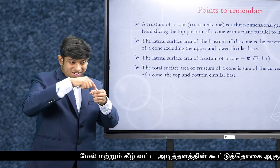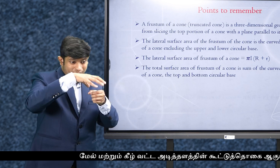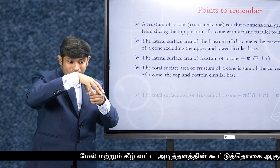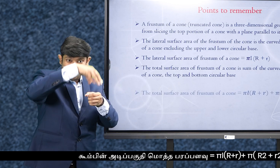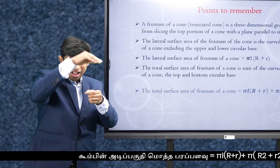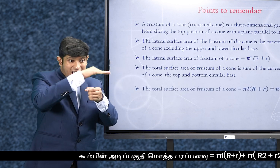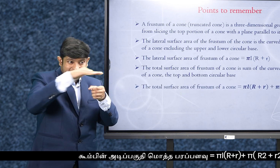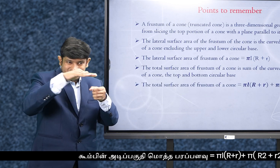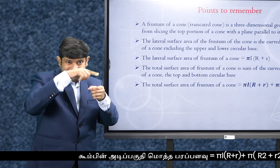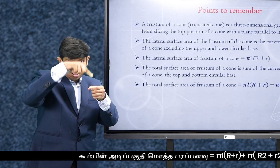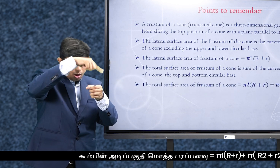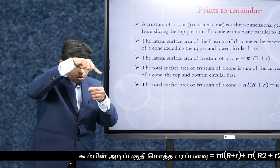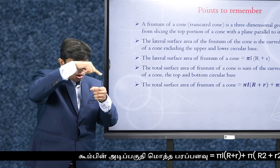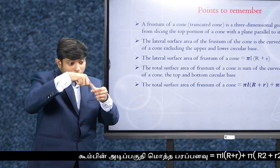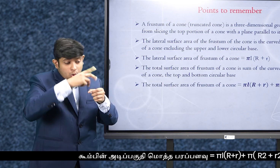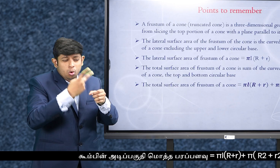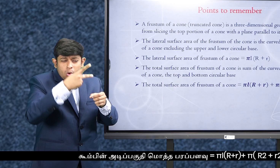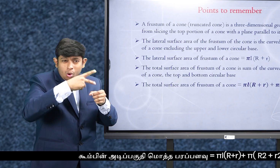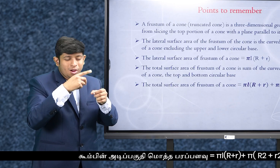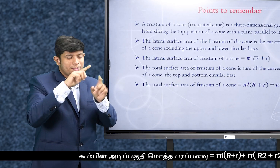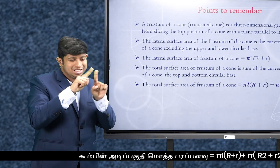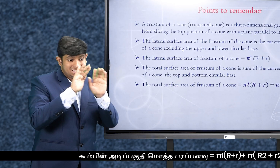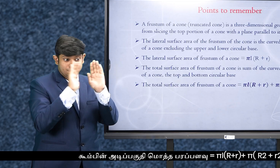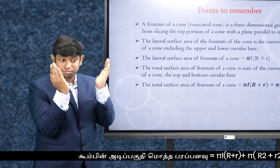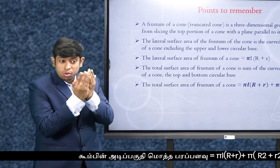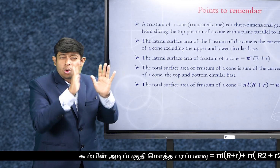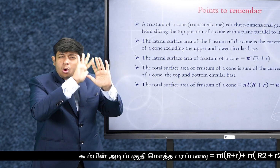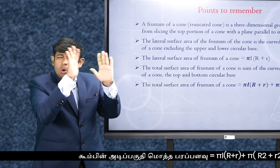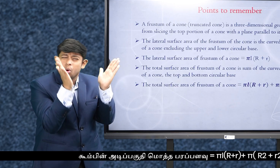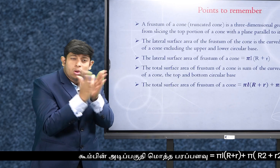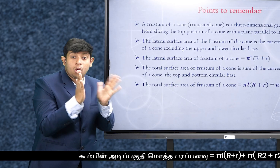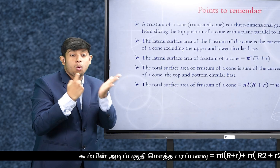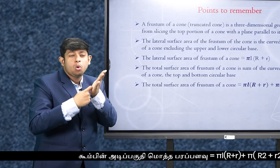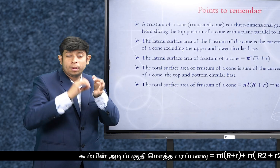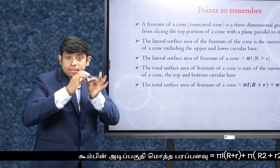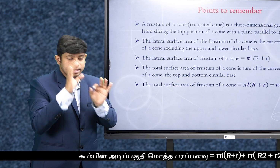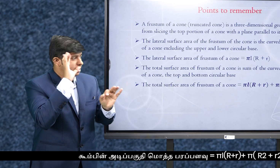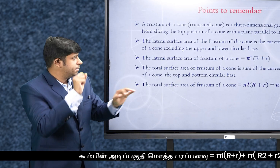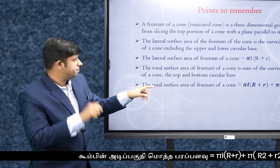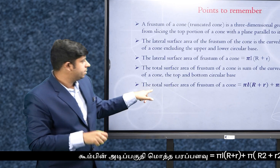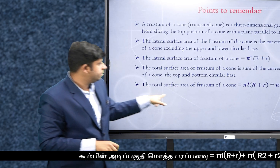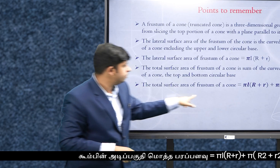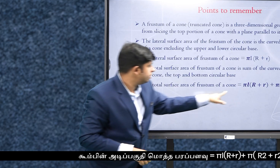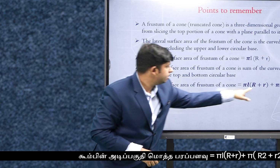ஆகும். கூம்பின் அடிகண்டம் மொத்த பரப்பளவு ஈடு பை எல் அடைப்புக்குறிக்குள் பெரிய ஆர் கூட்டல் சிறிய ஆர் கூட்டல்